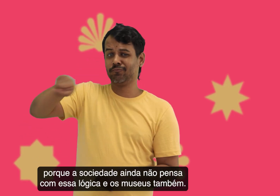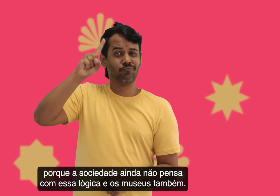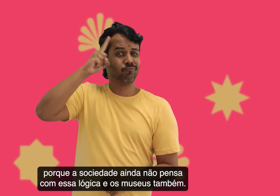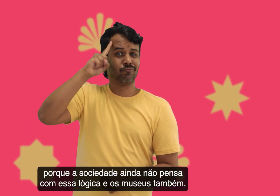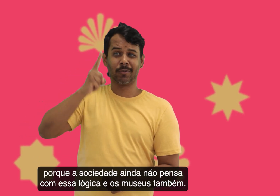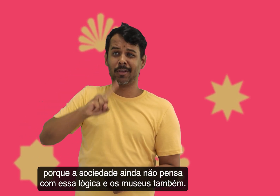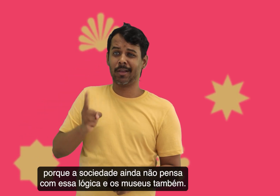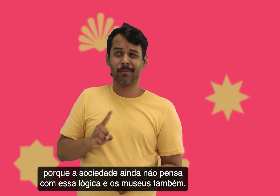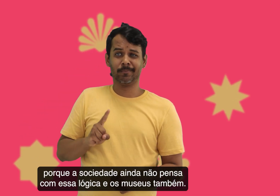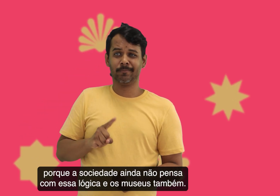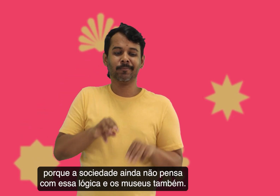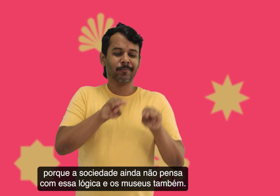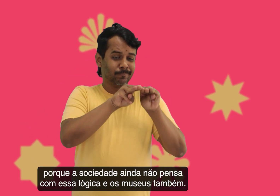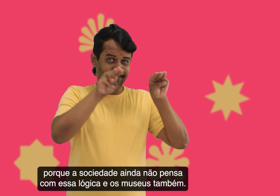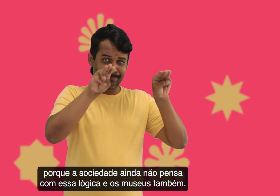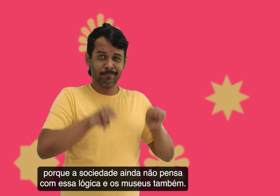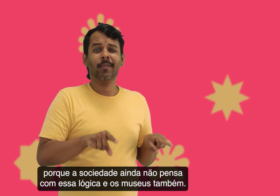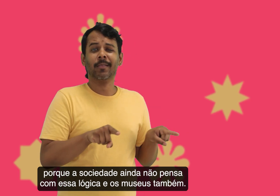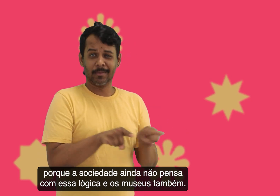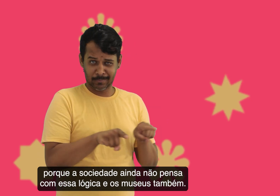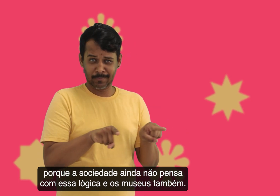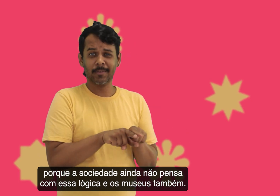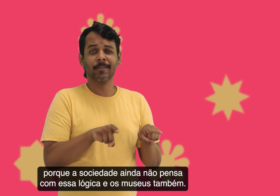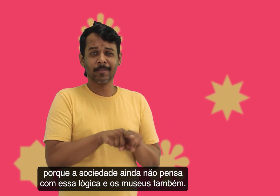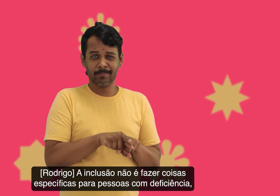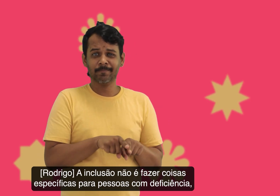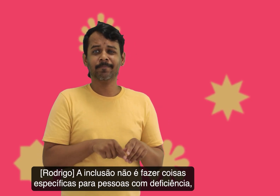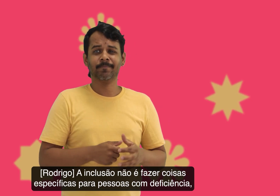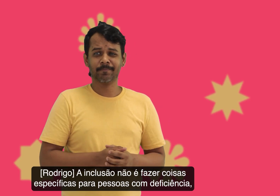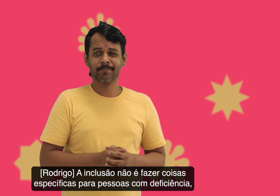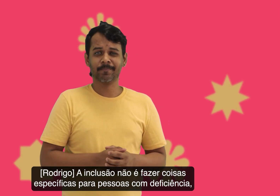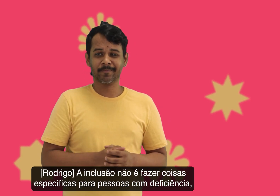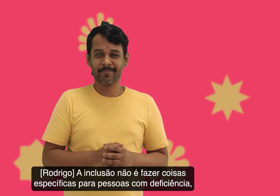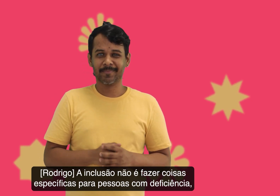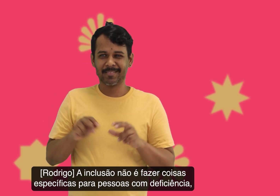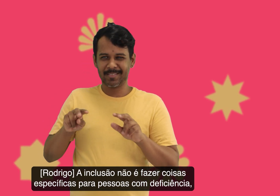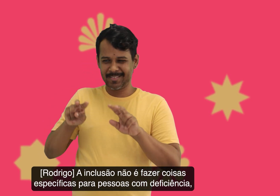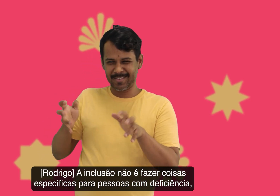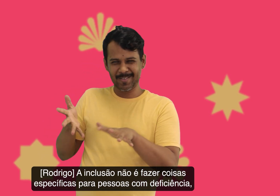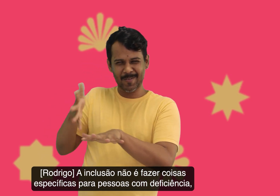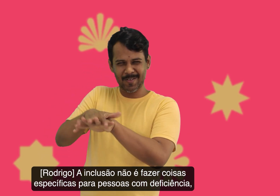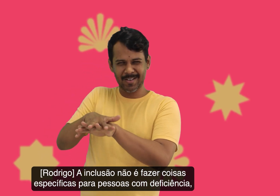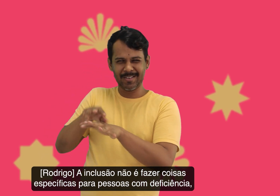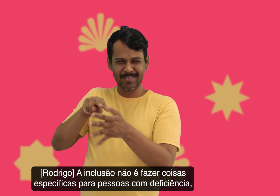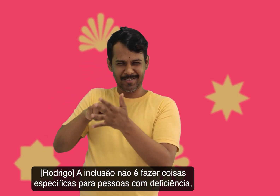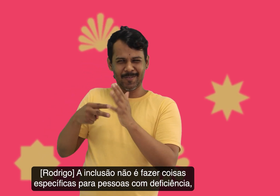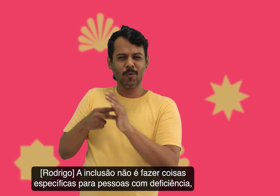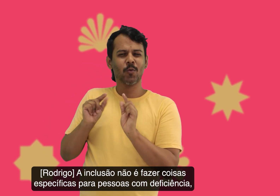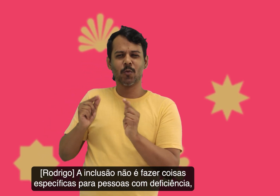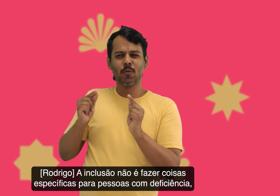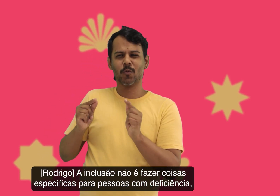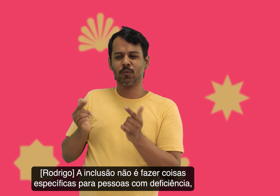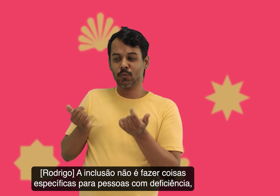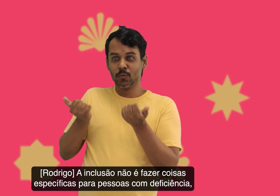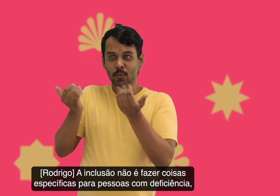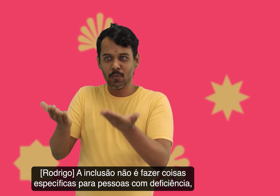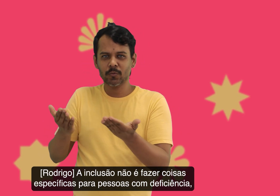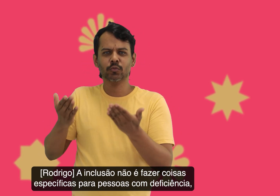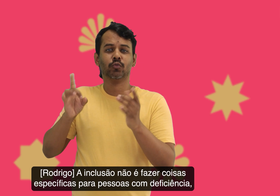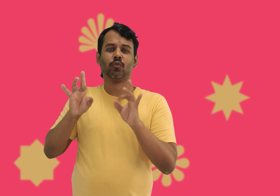sociedade ainda não pensa com essa lógica e os museus não, também. E inclusão não é fazer coisas específicas para pessoas com